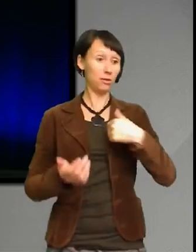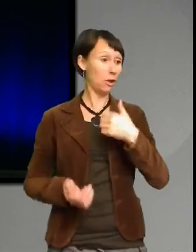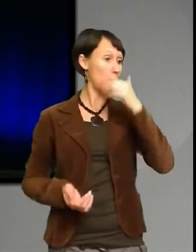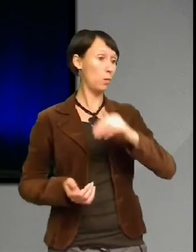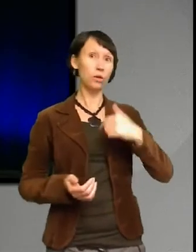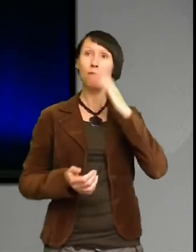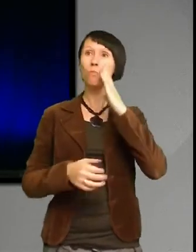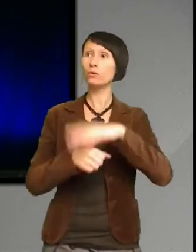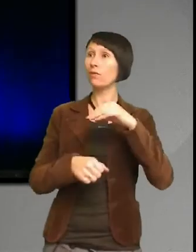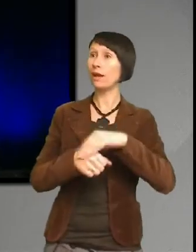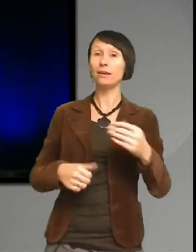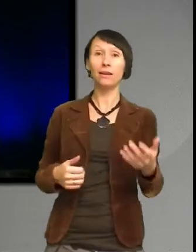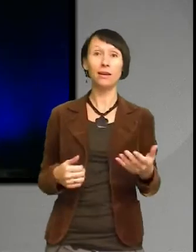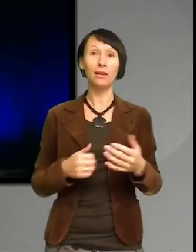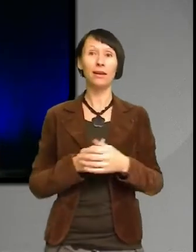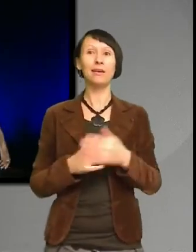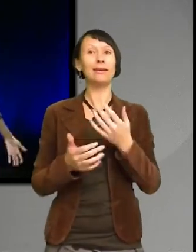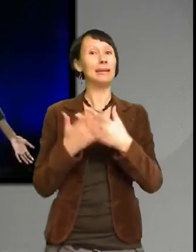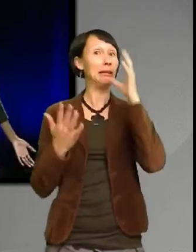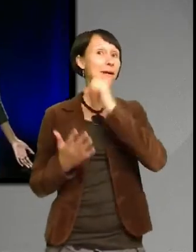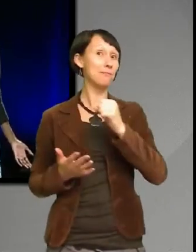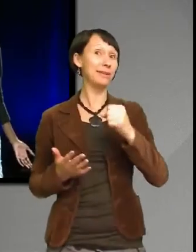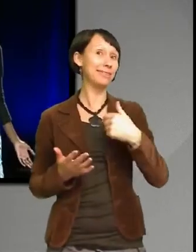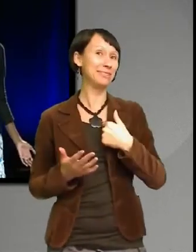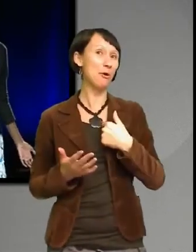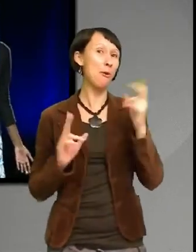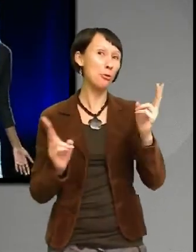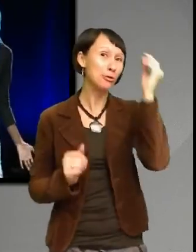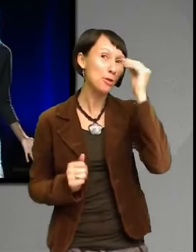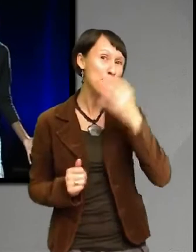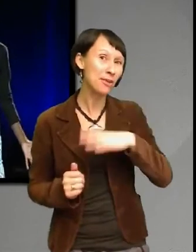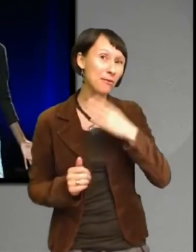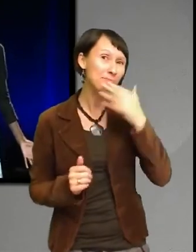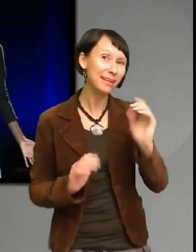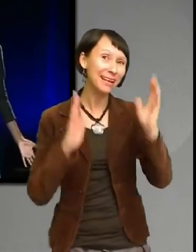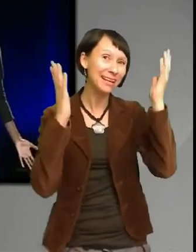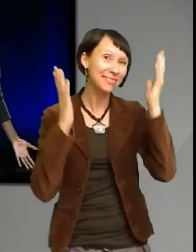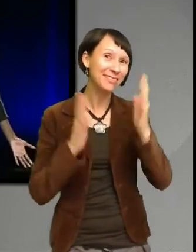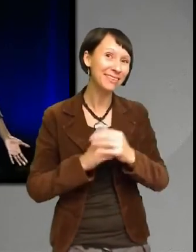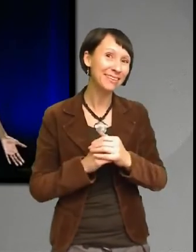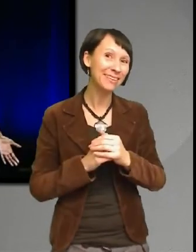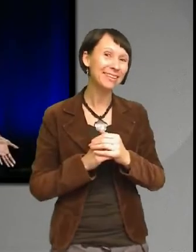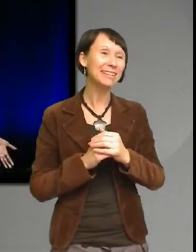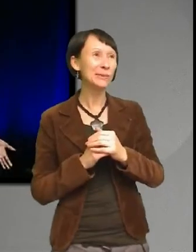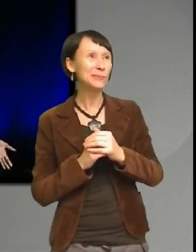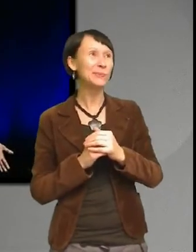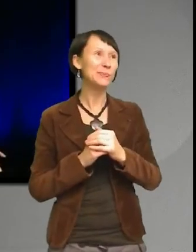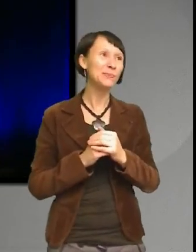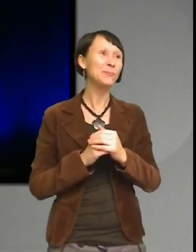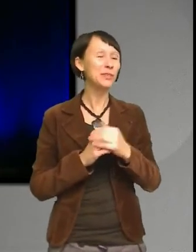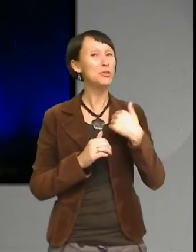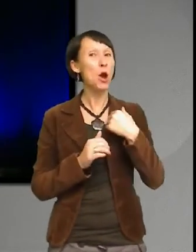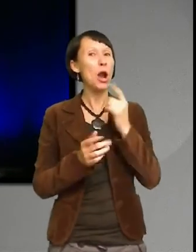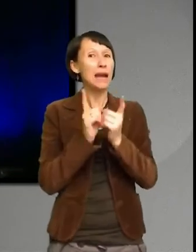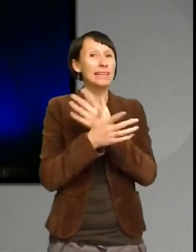Det är ingen hemlighet att jag också drömmer om ett bättre liv. Kanske inte en framtid där jag slipper jagande poliser.